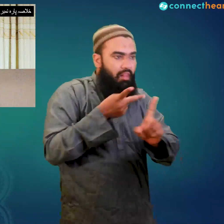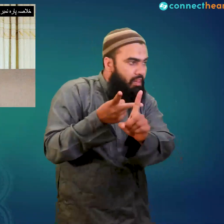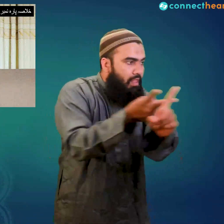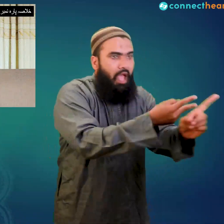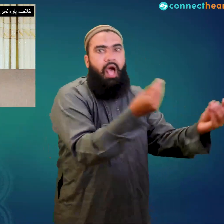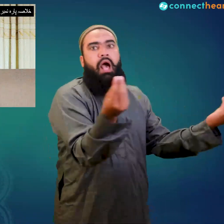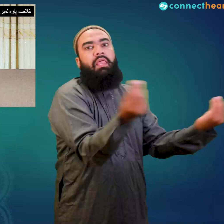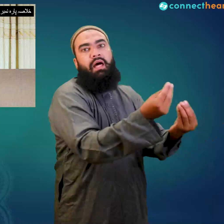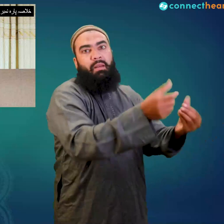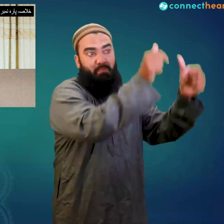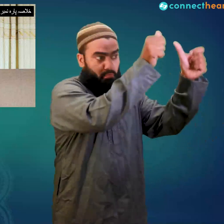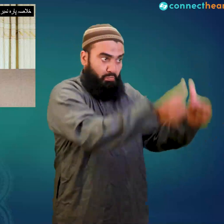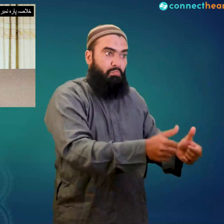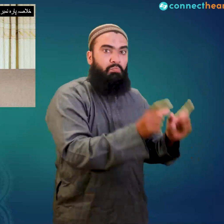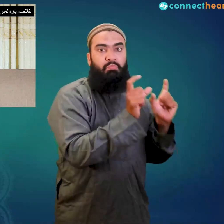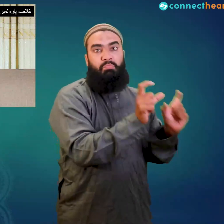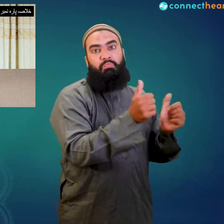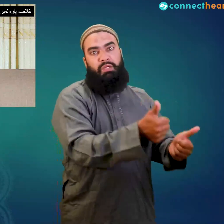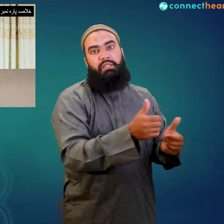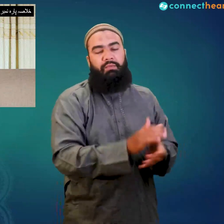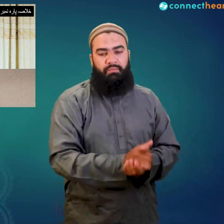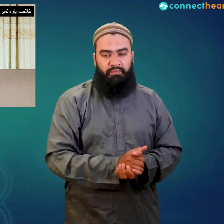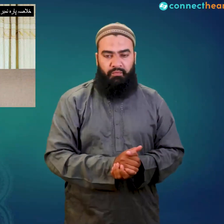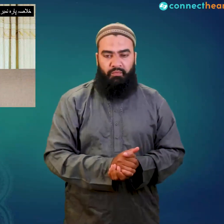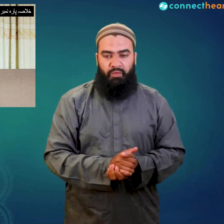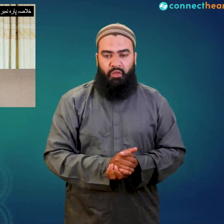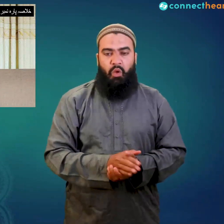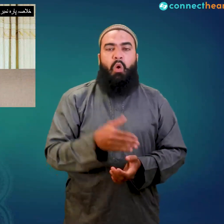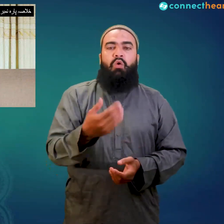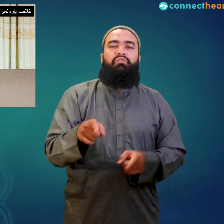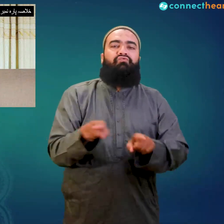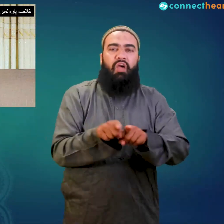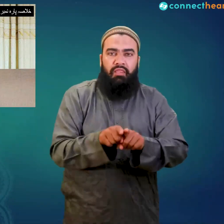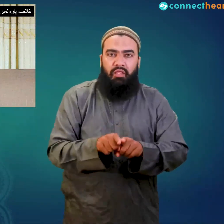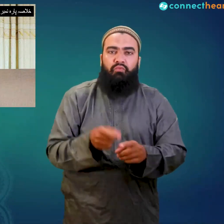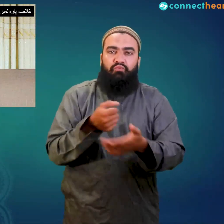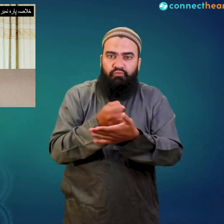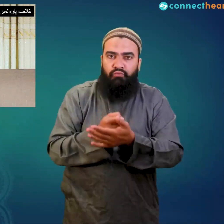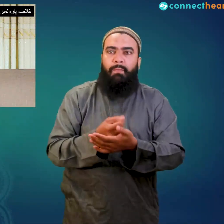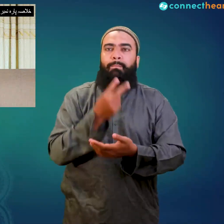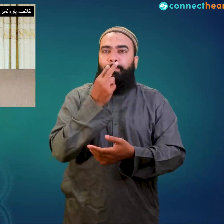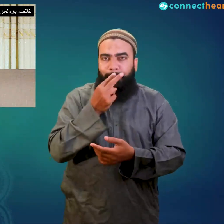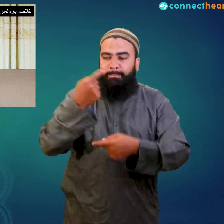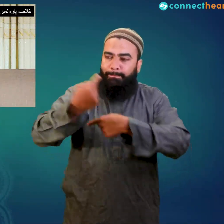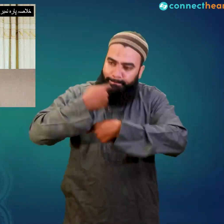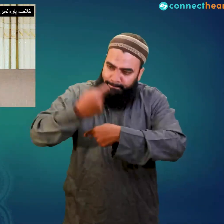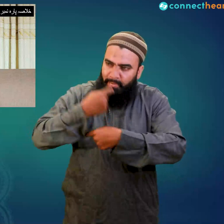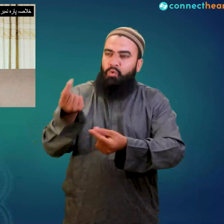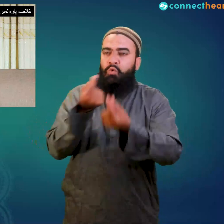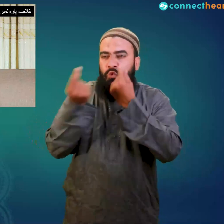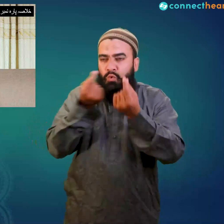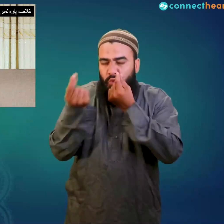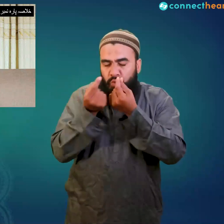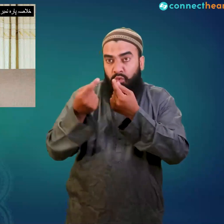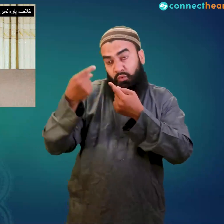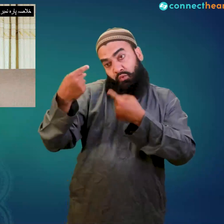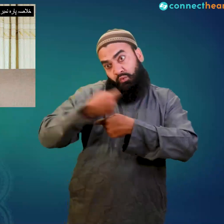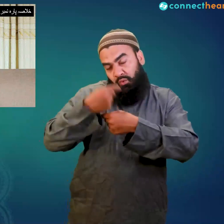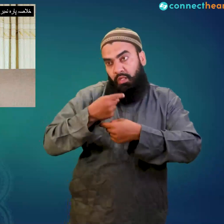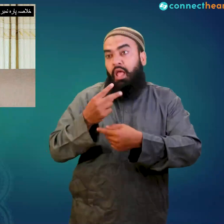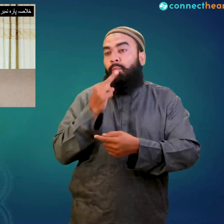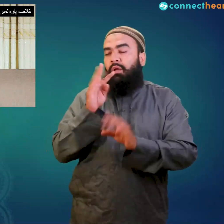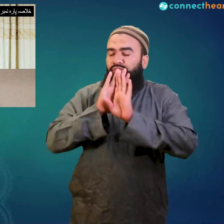لیے اس کے حصول کی کوشش ہونی چاہیے تاکہ بات کو اور پیغام کو اچھے انداز میں دوسروں تک پہنچایا جا